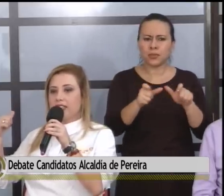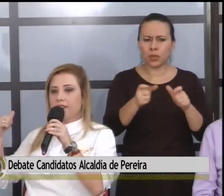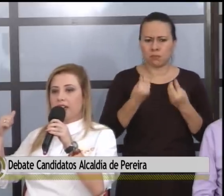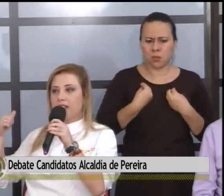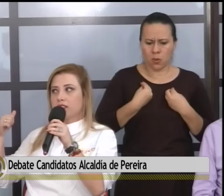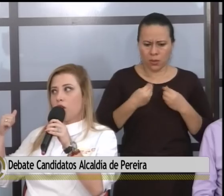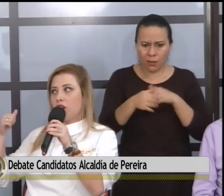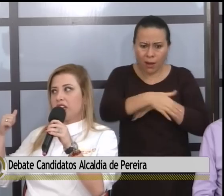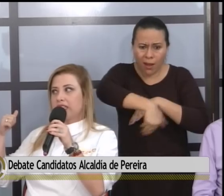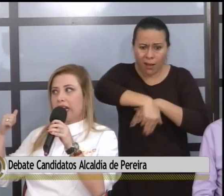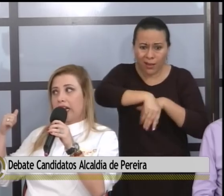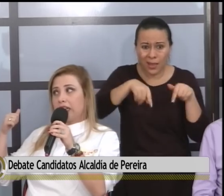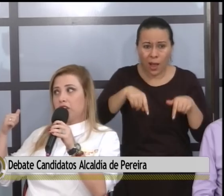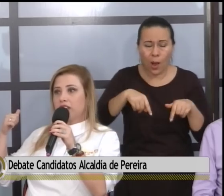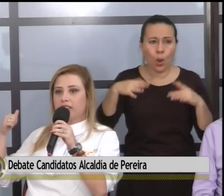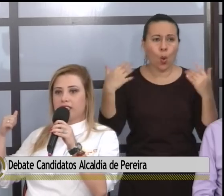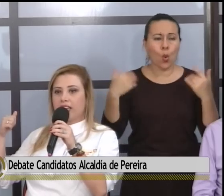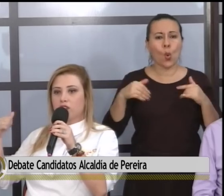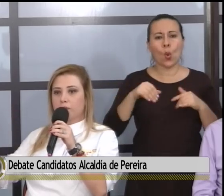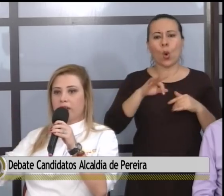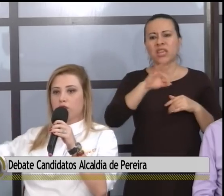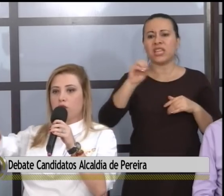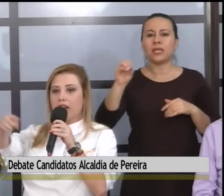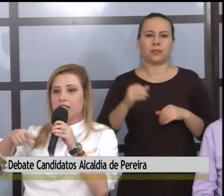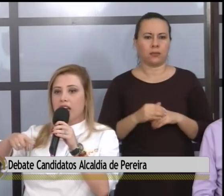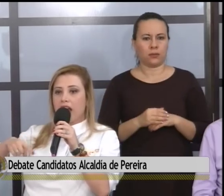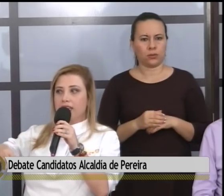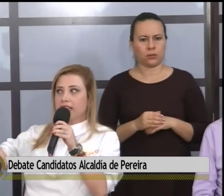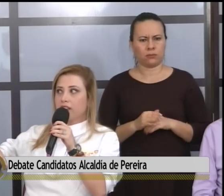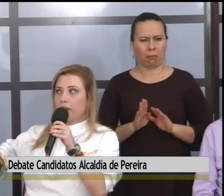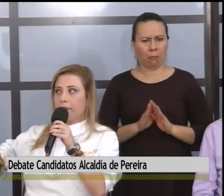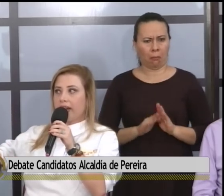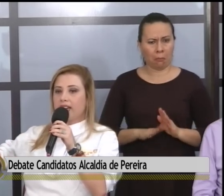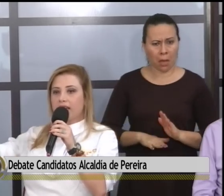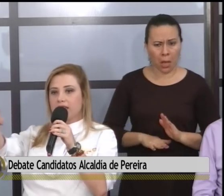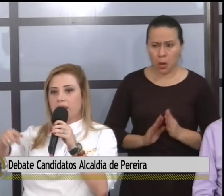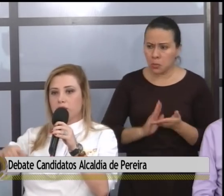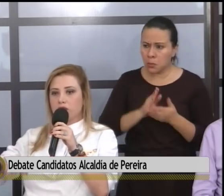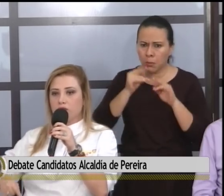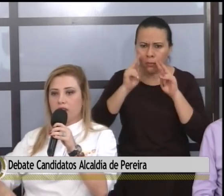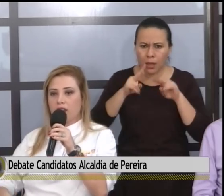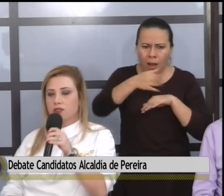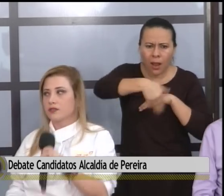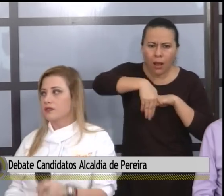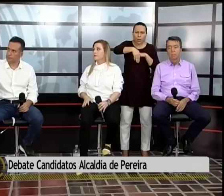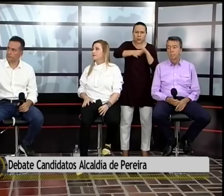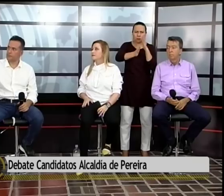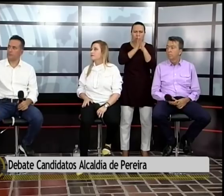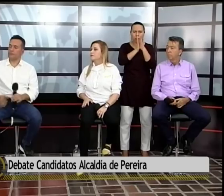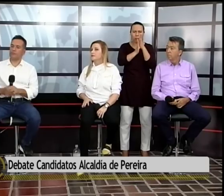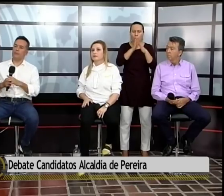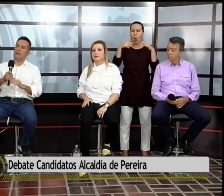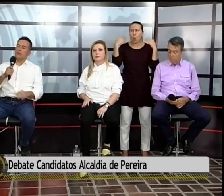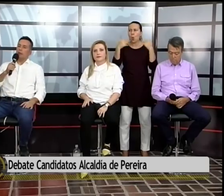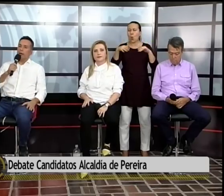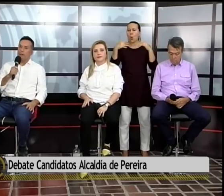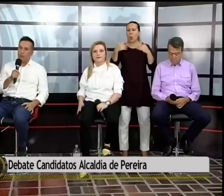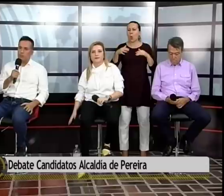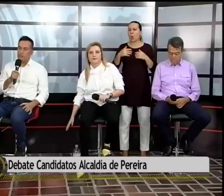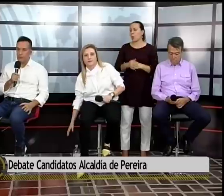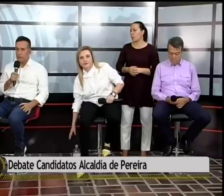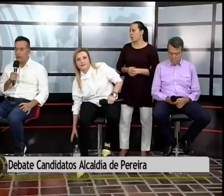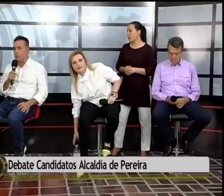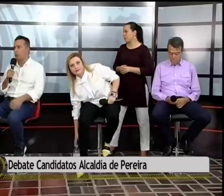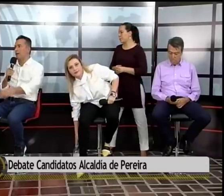pides las cifras, hoy están alrededor de 300, pero tú vas al centro de Pereira y estamos inundados. Doctor Mauricio.